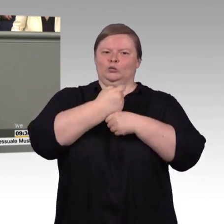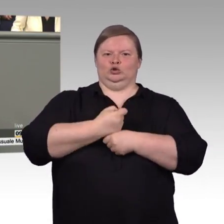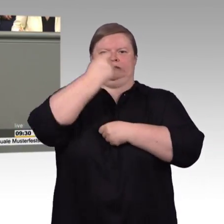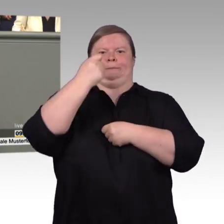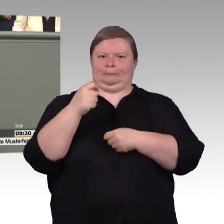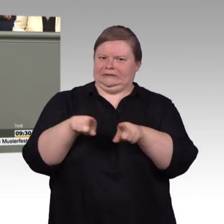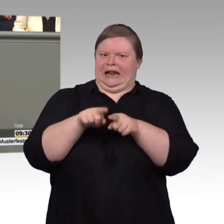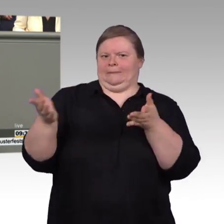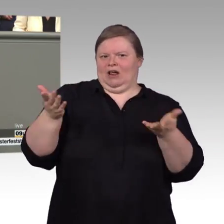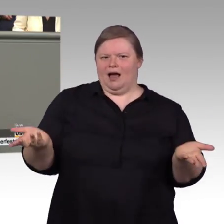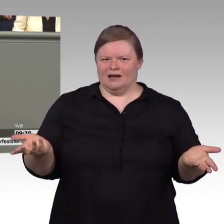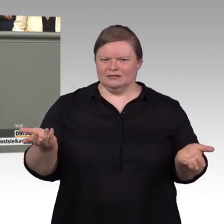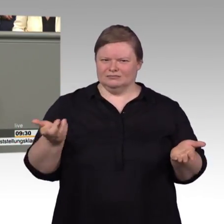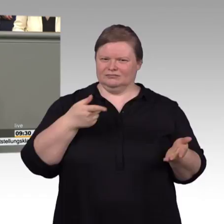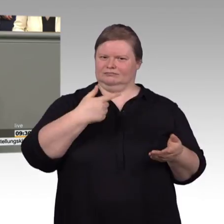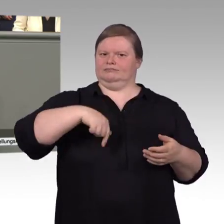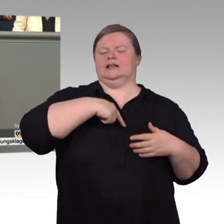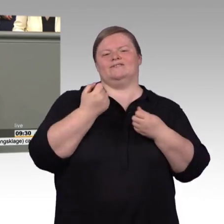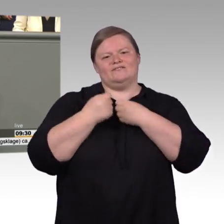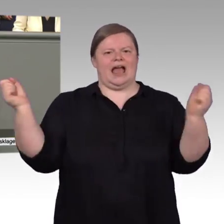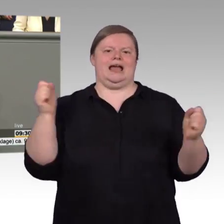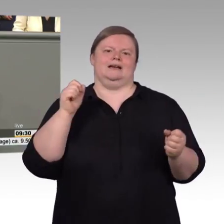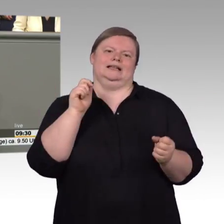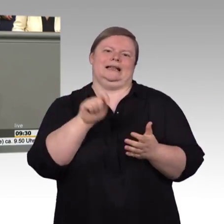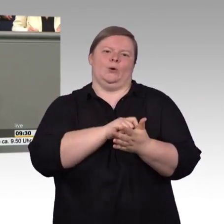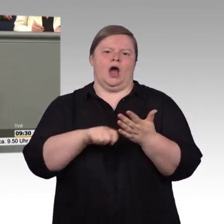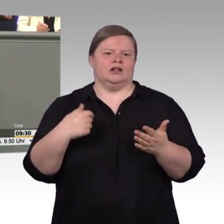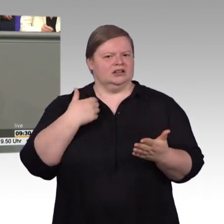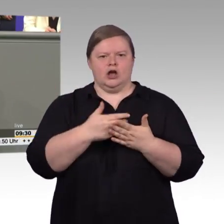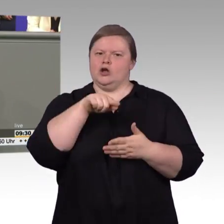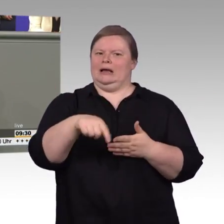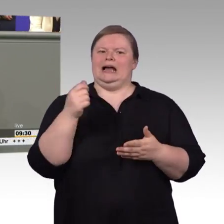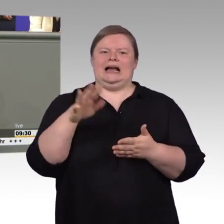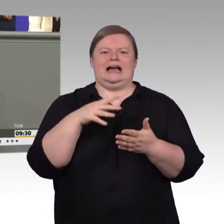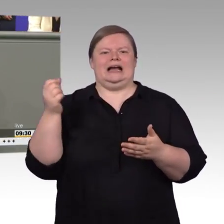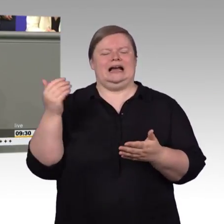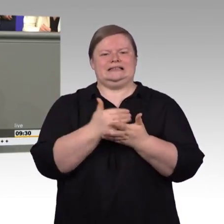schaffen. Erstens, welche Verstöße sind überhaupt abmahnfähig? Zweitens, bei der